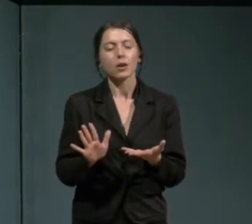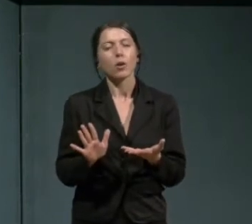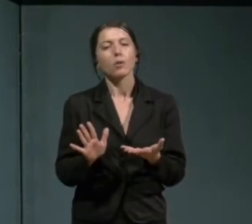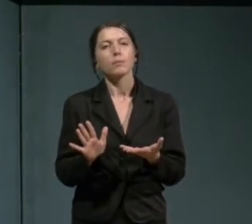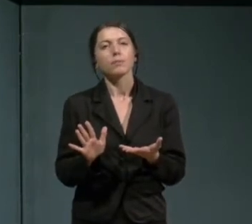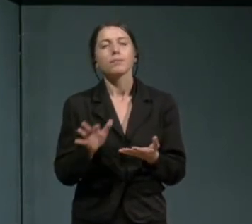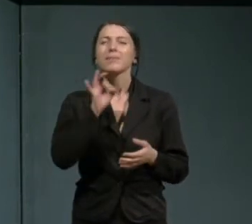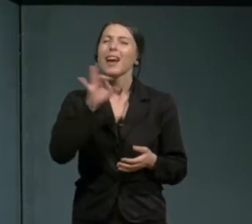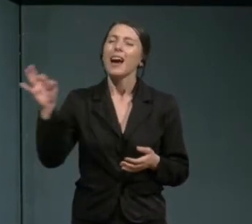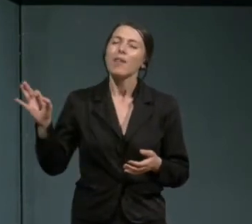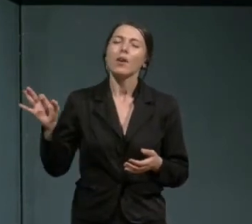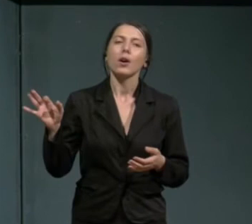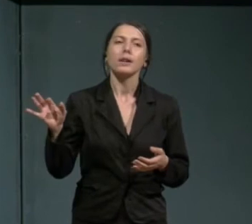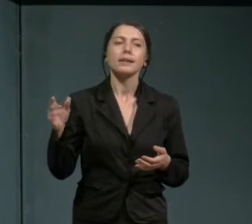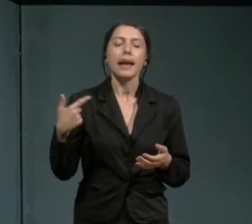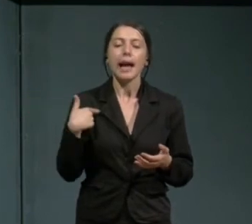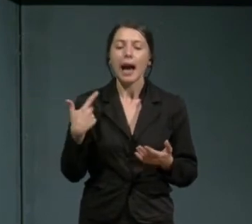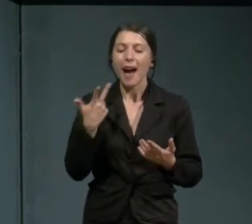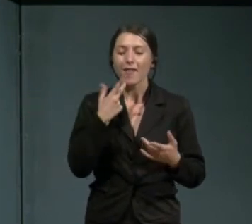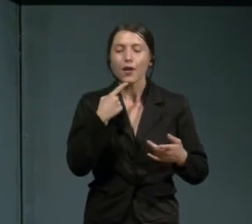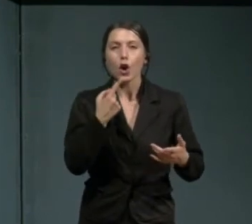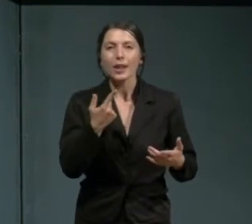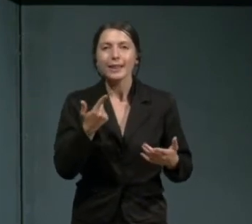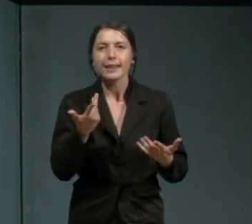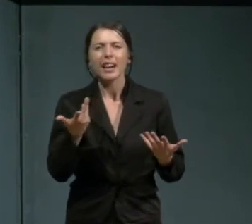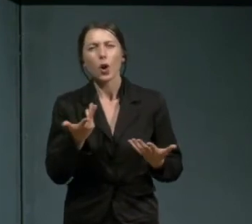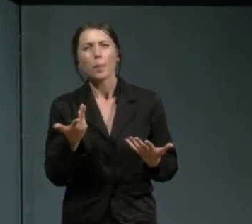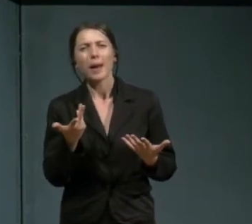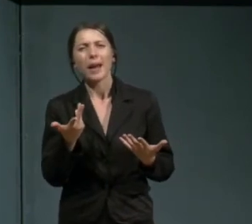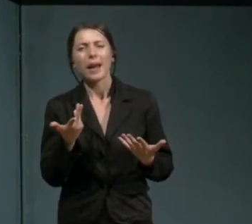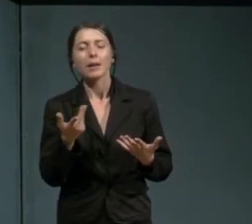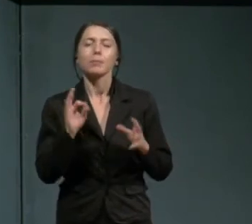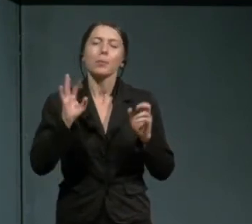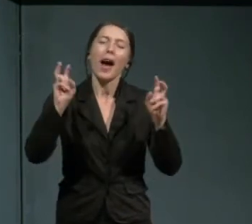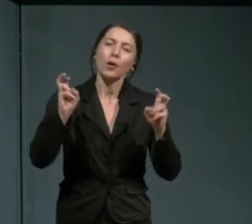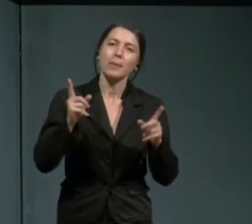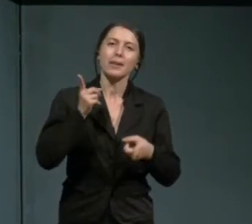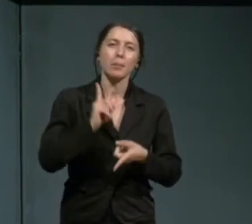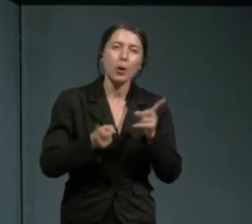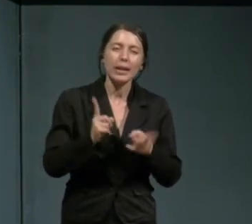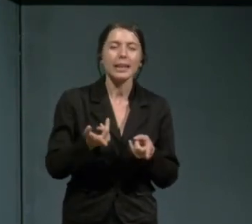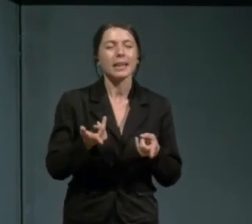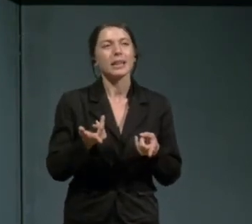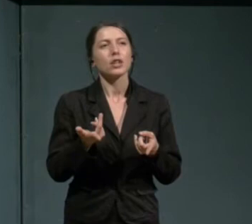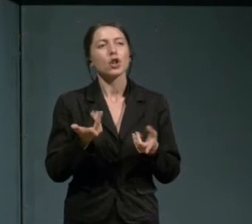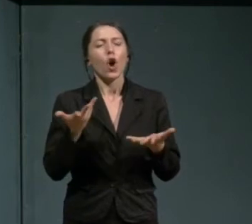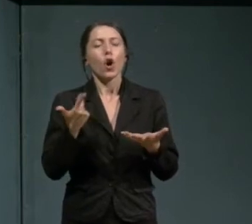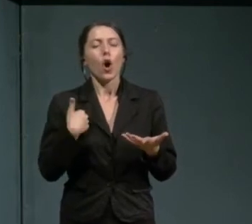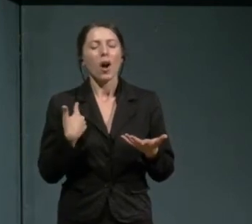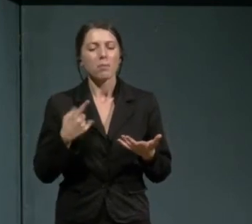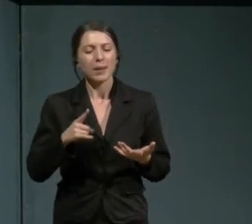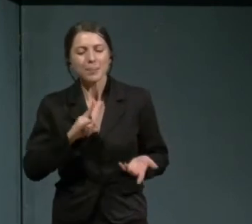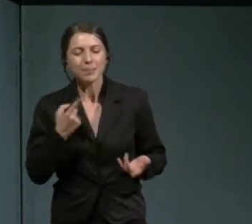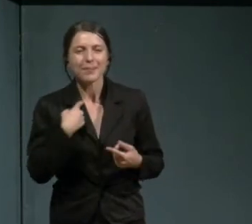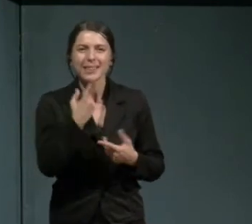ci si chiede come prendere la parola le tematiche politiche come indignarsi essendo